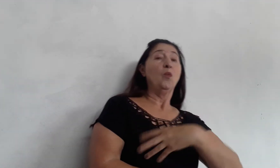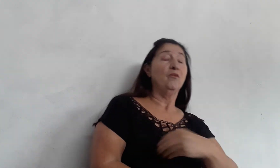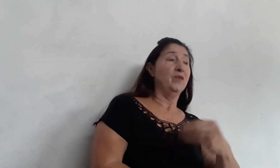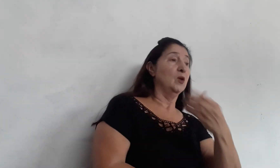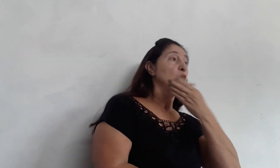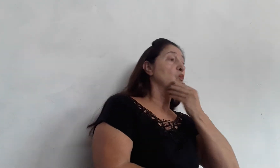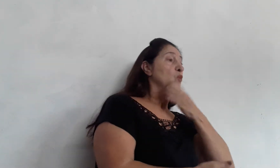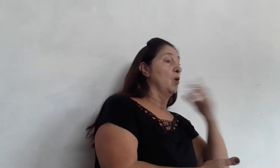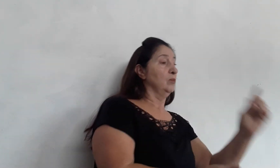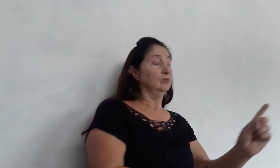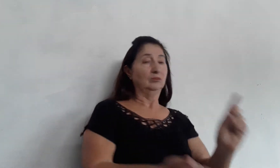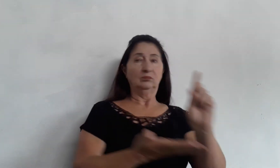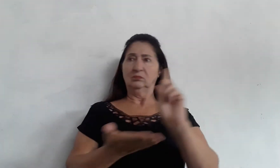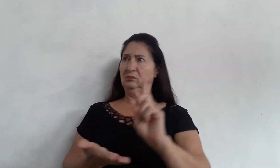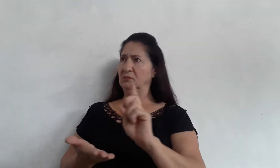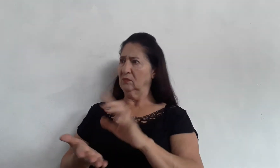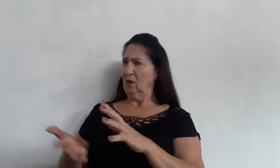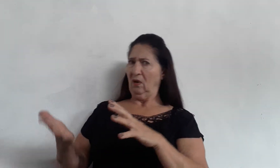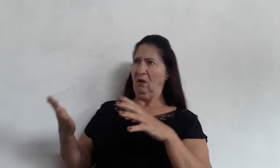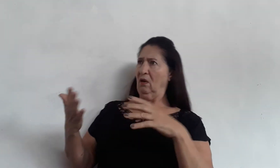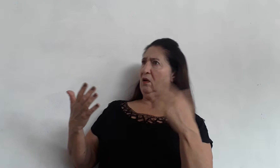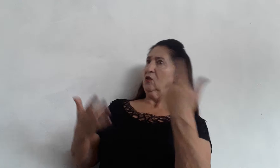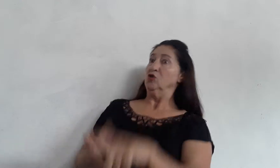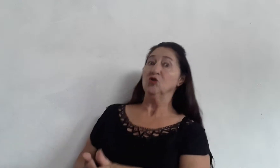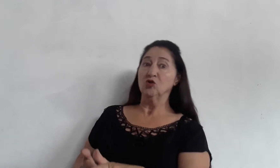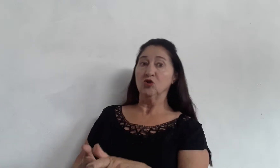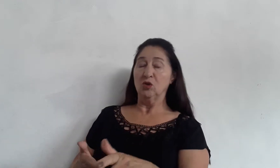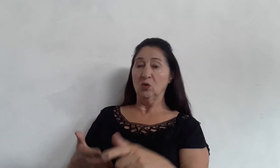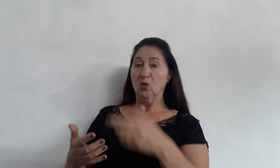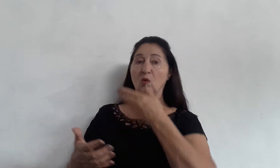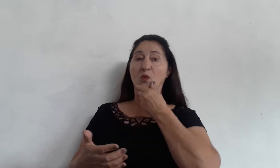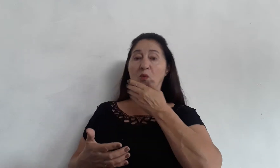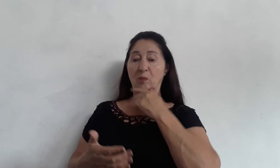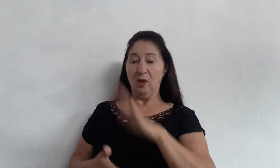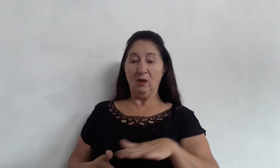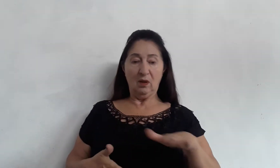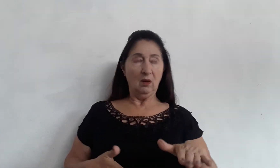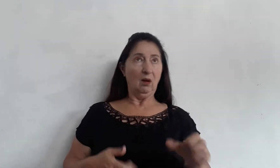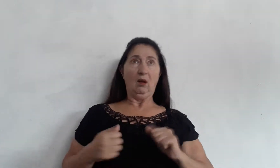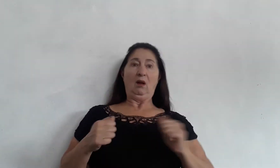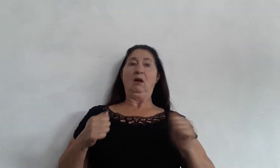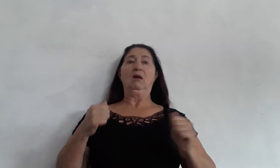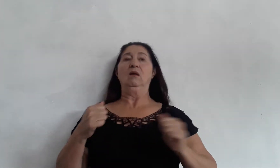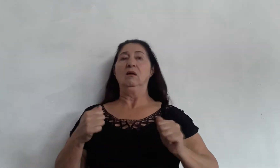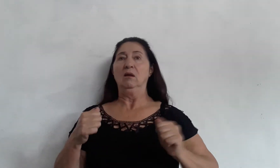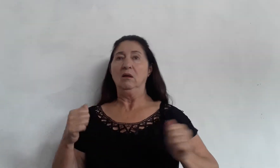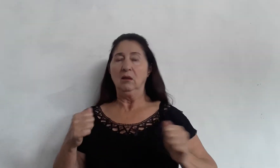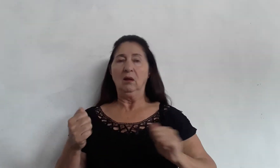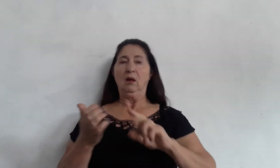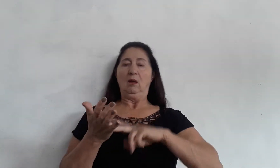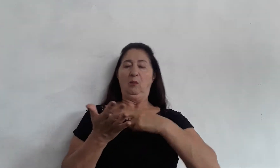viu Jesus, sacudiu violentamente o menino, que caiu no chão e começou a rolar e a espumar pela